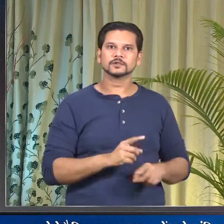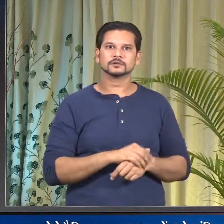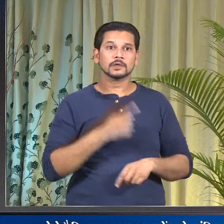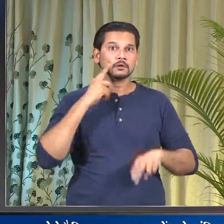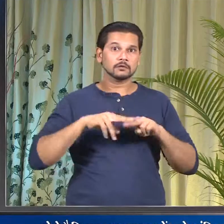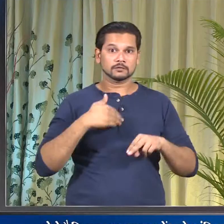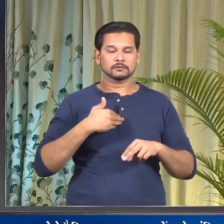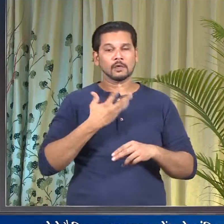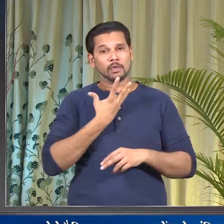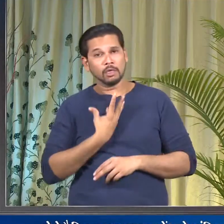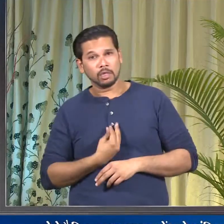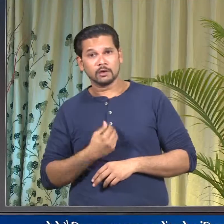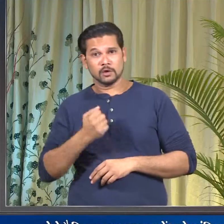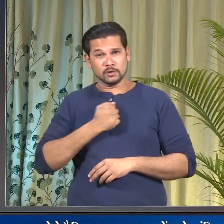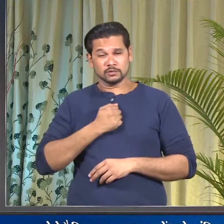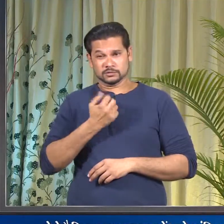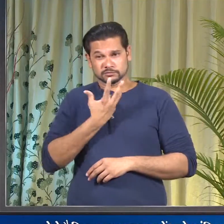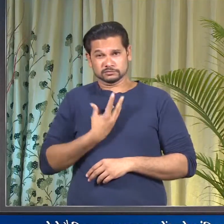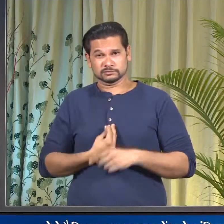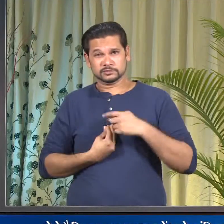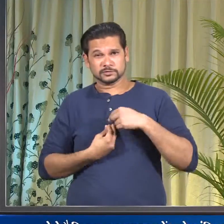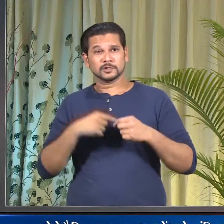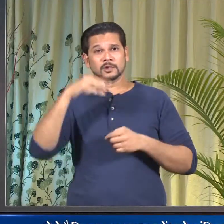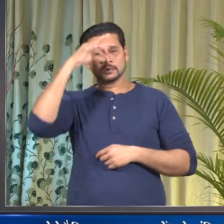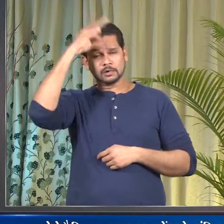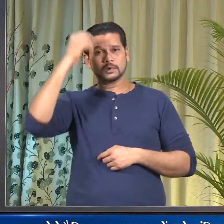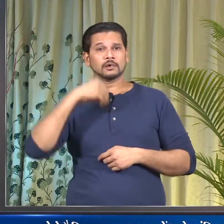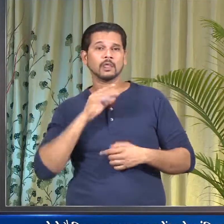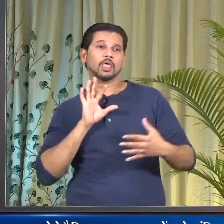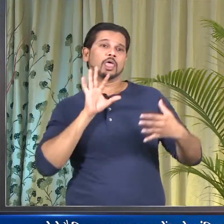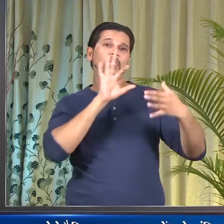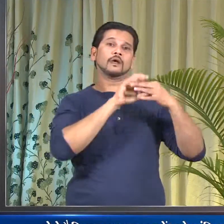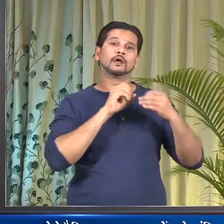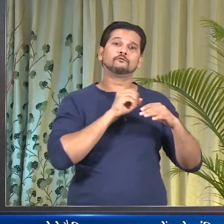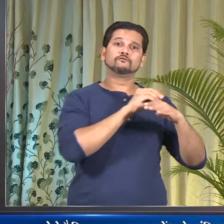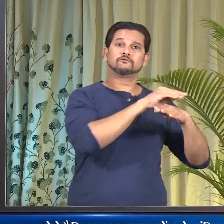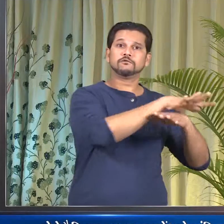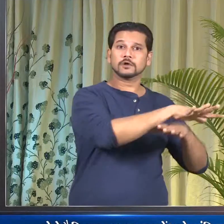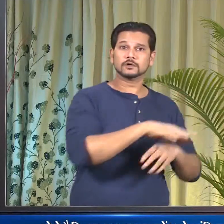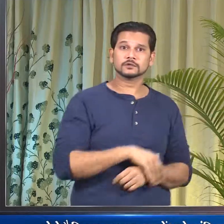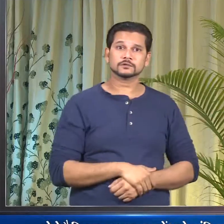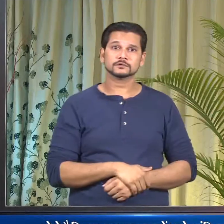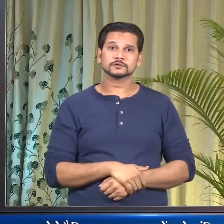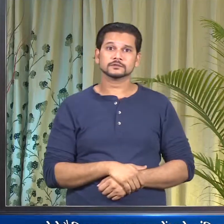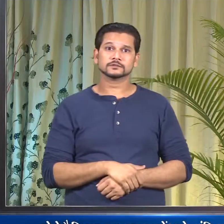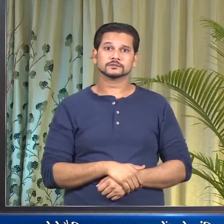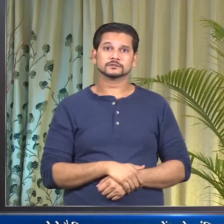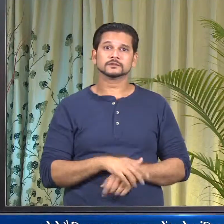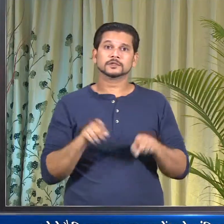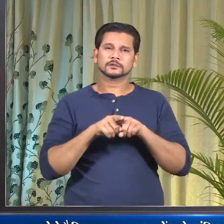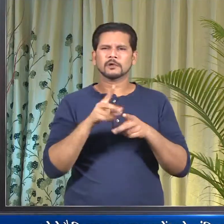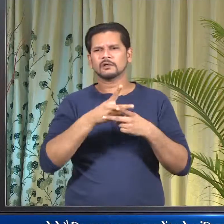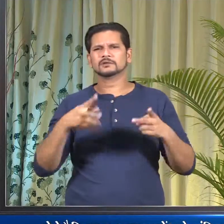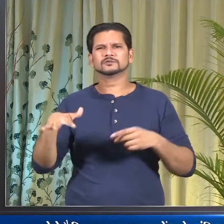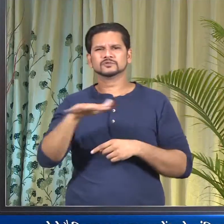दुखी होते हैं, तो हमारा दुख उस आत्मा तक पहुँचता है। और भी कई स्तथियां उत्पन